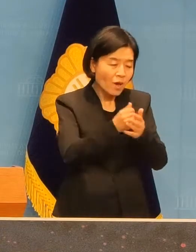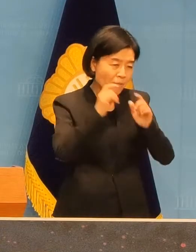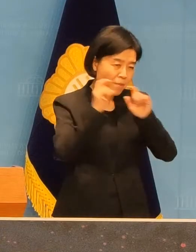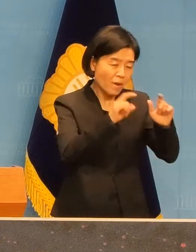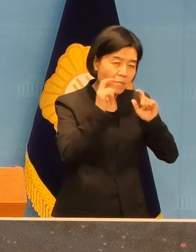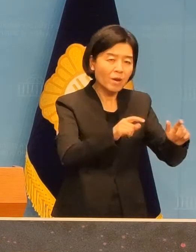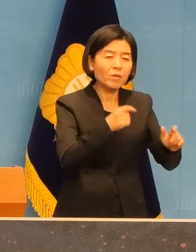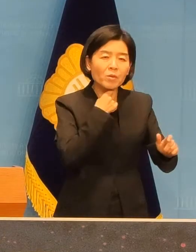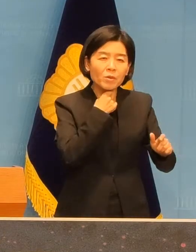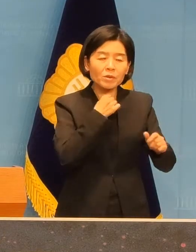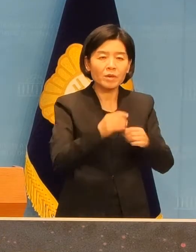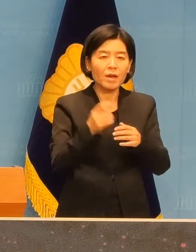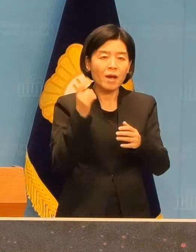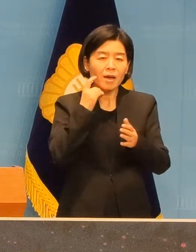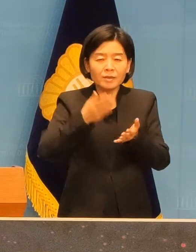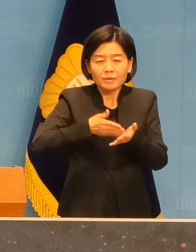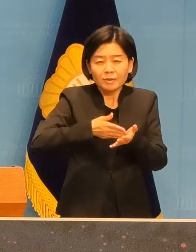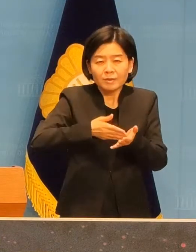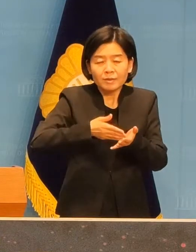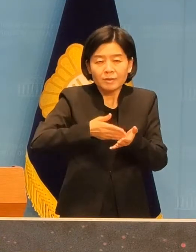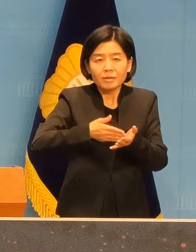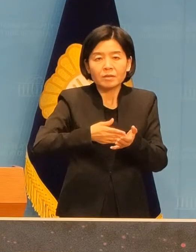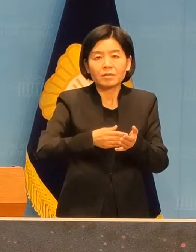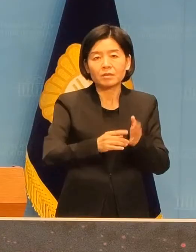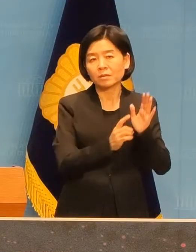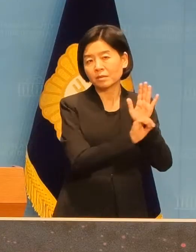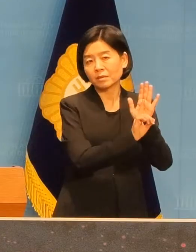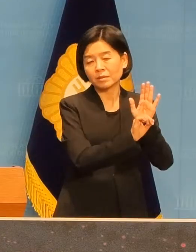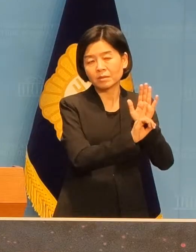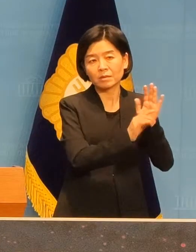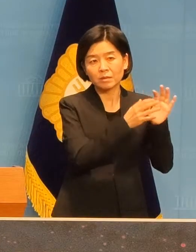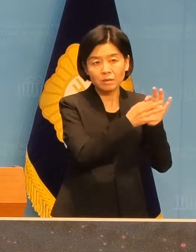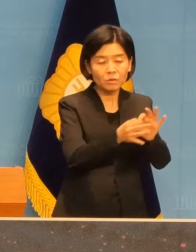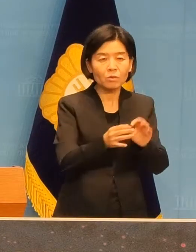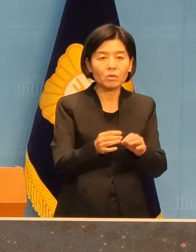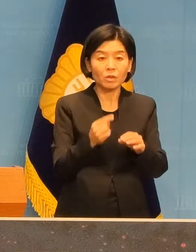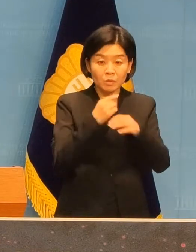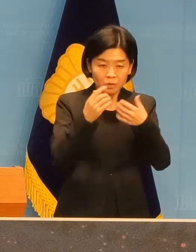숨쉬듯 했습니다. 민주당 법사위에서